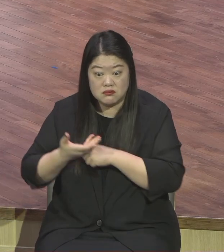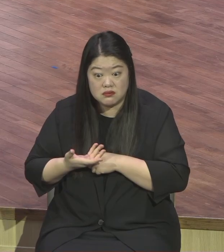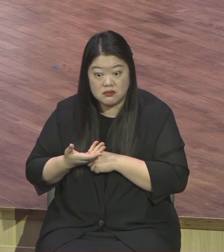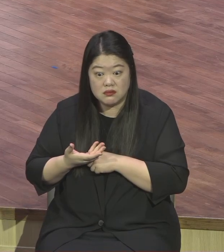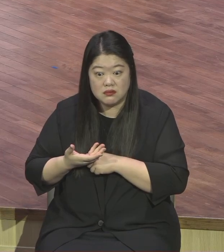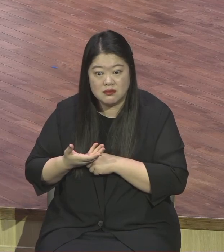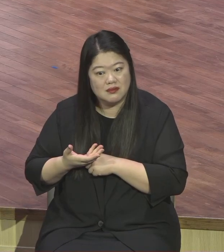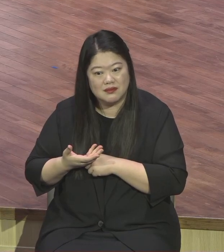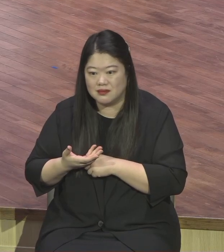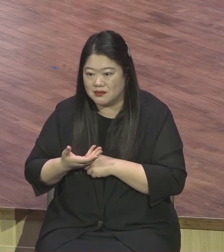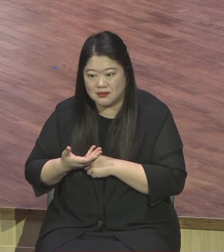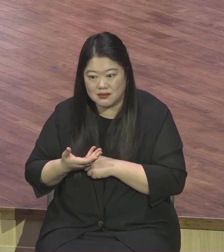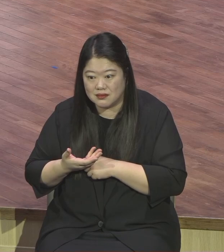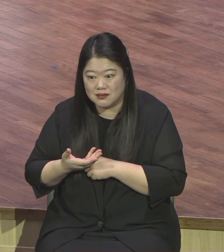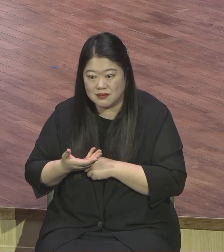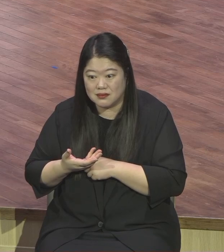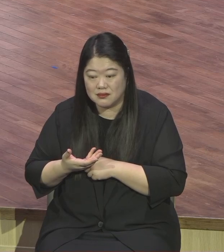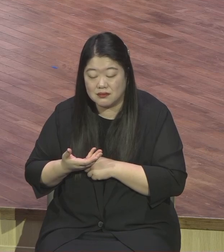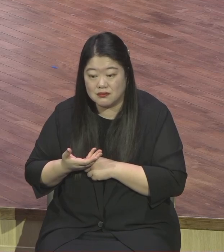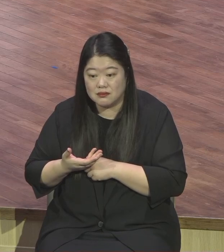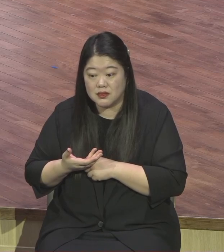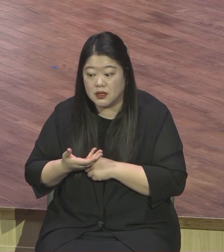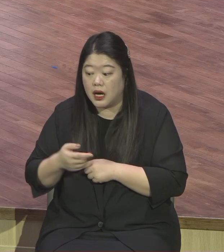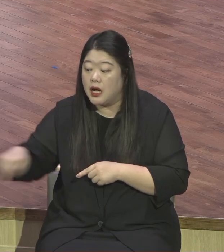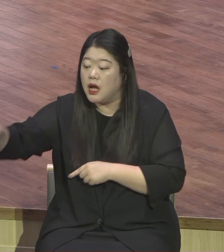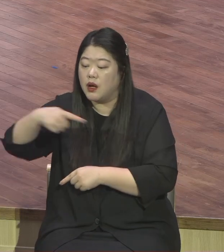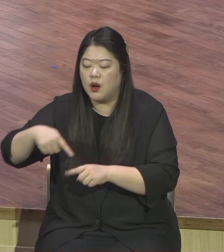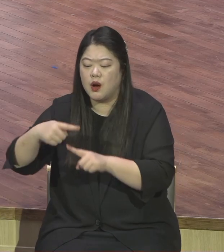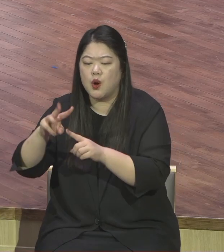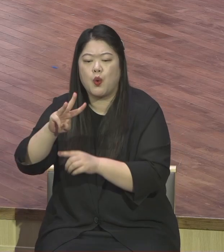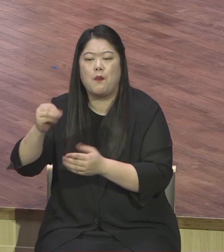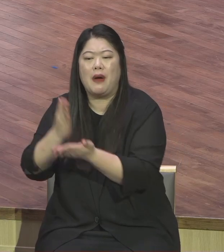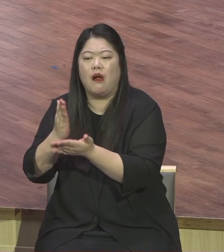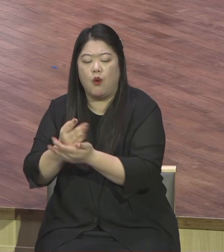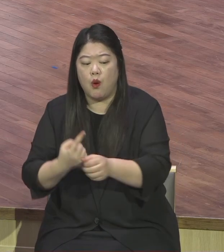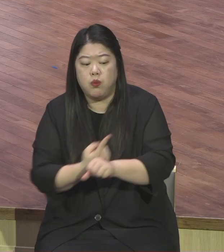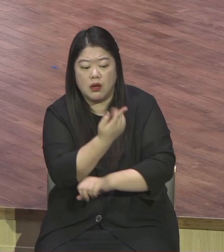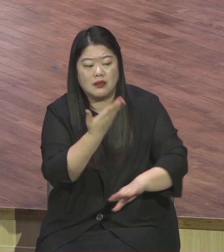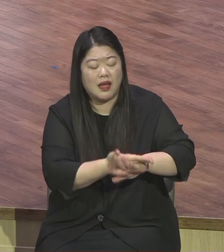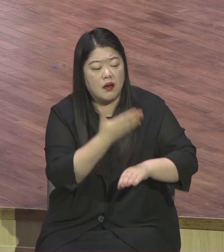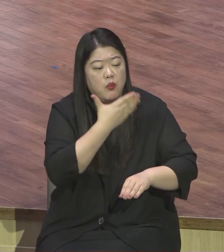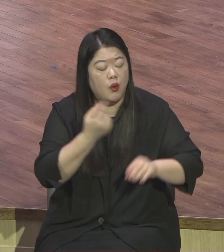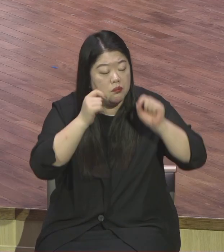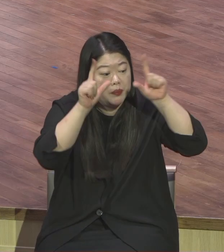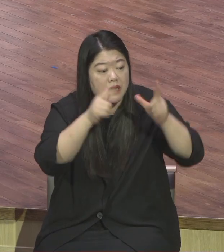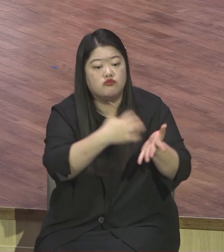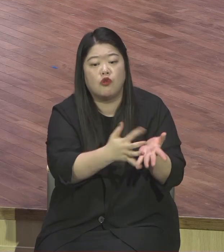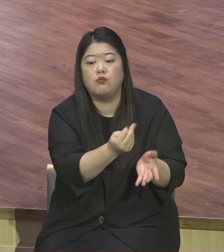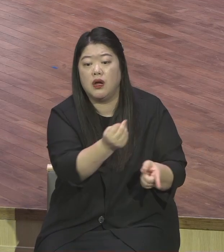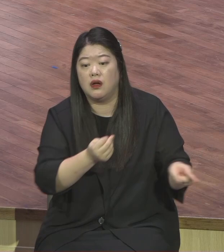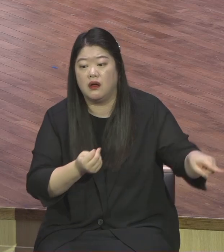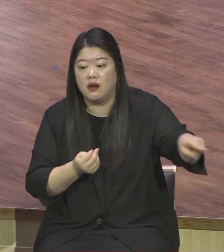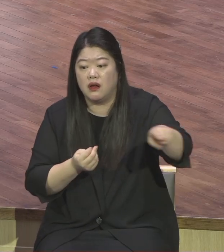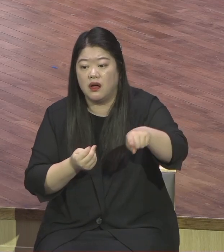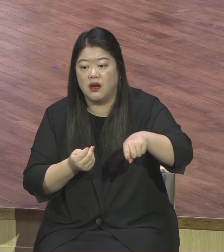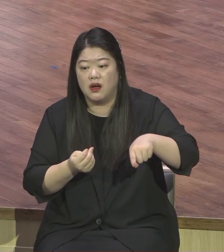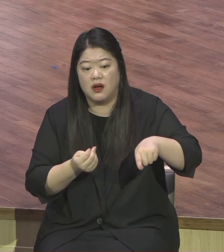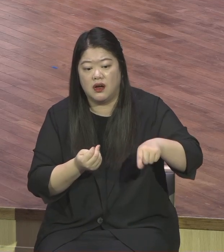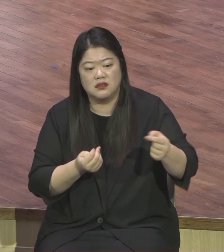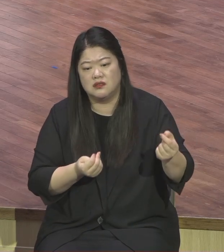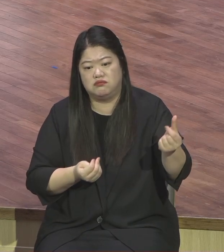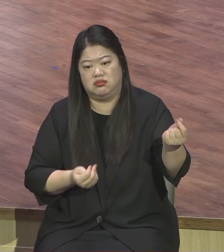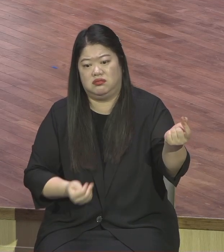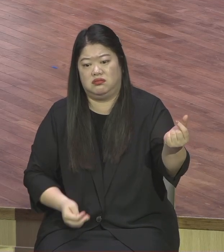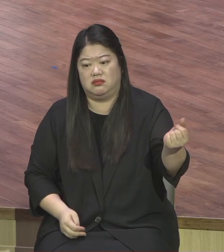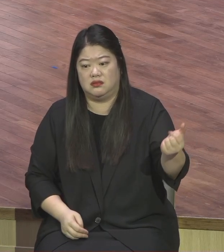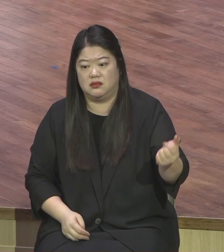복음을 알게 된 사람이 주위에 있습니까? 거의 없잖아요. 거의 없어요. 대화도